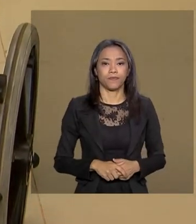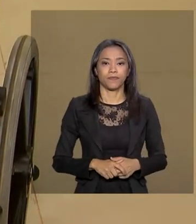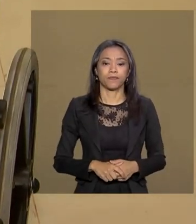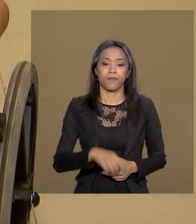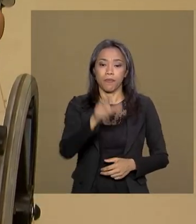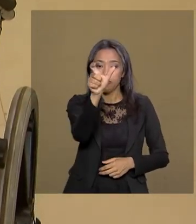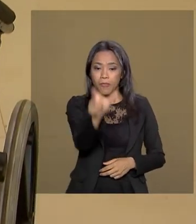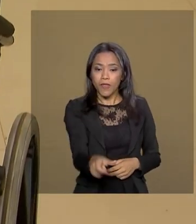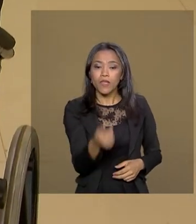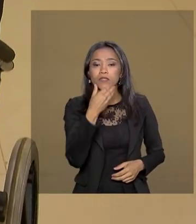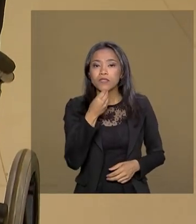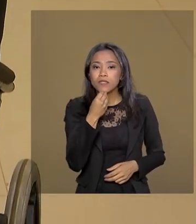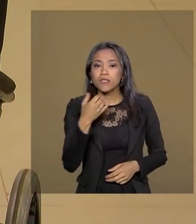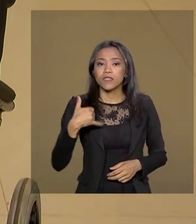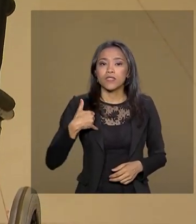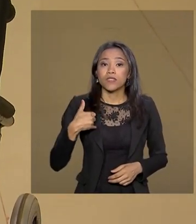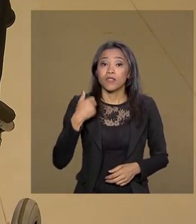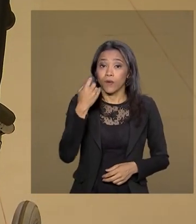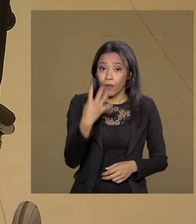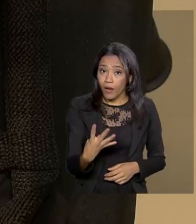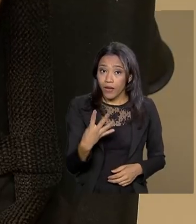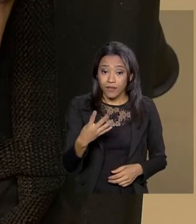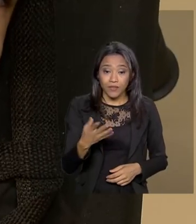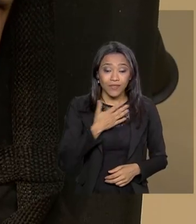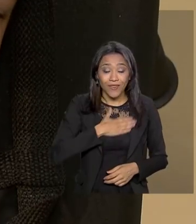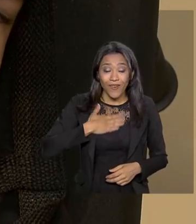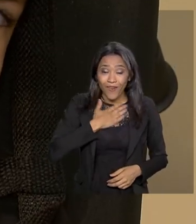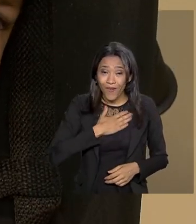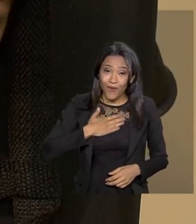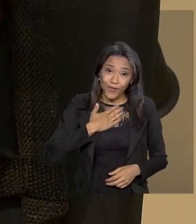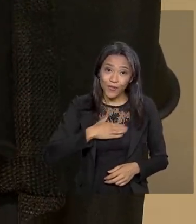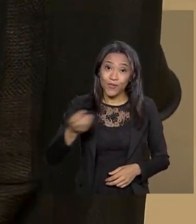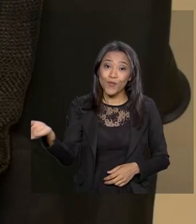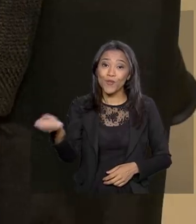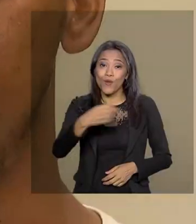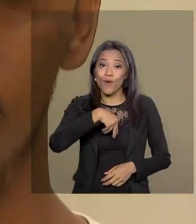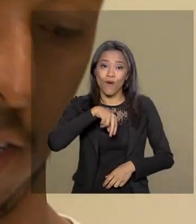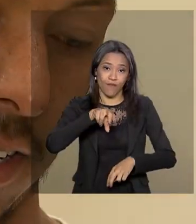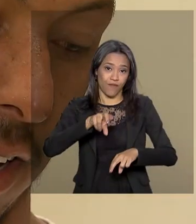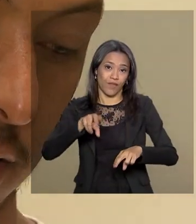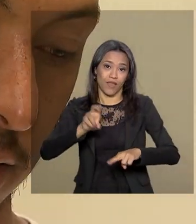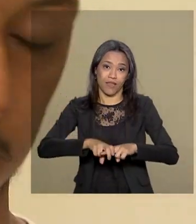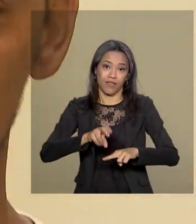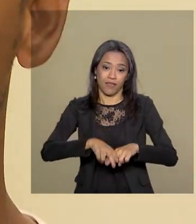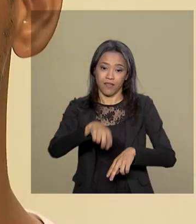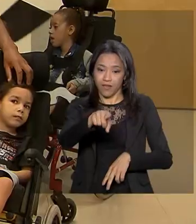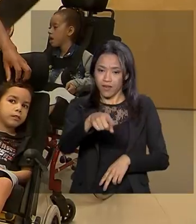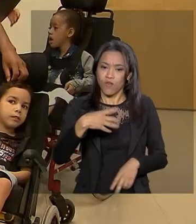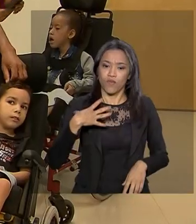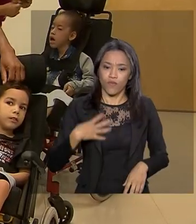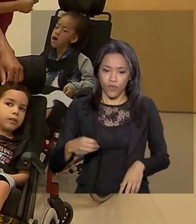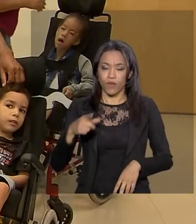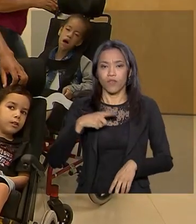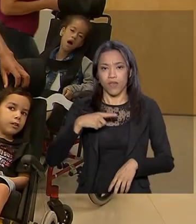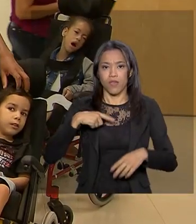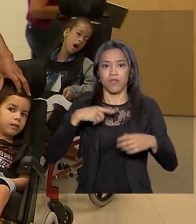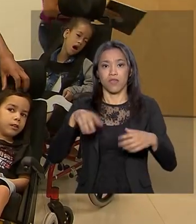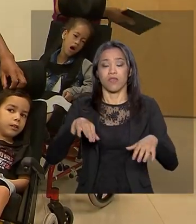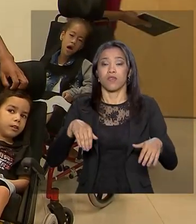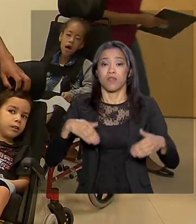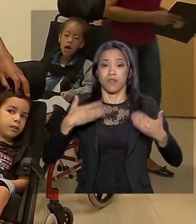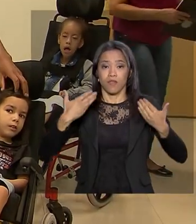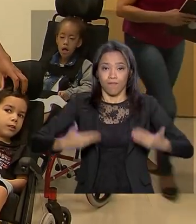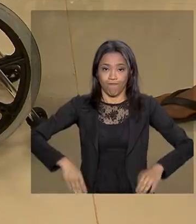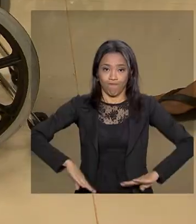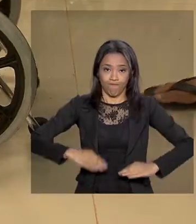Cauã de 4 anos não quer saber de sair da cadeira nova que acabou de ganhar. Francisco conta que o filho tem paralisia cerebral e